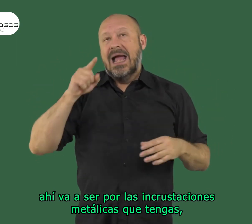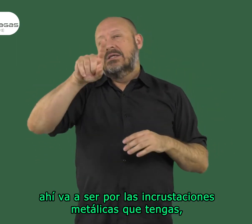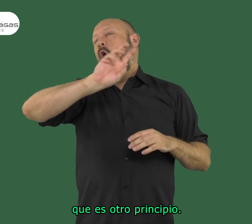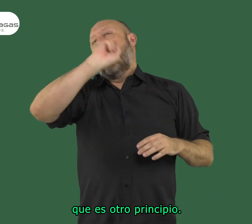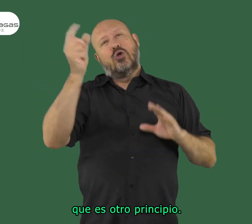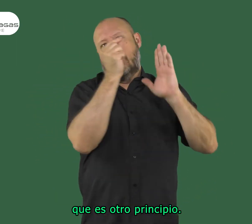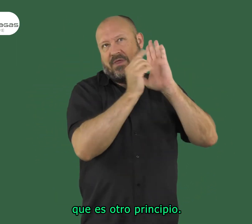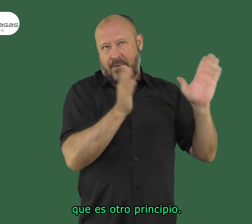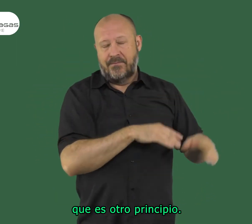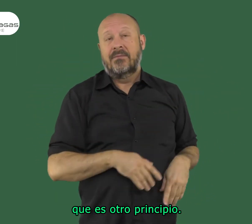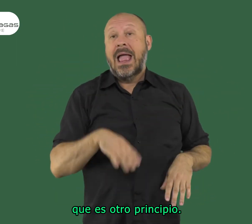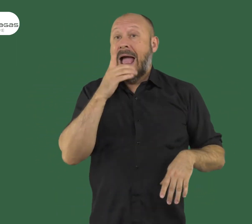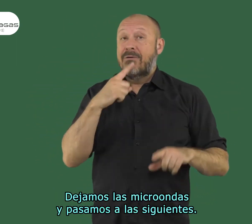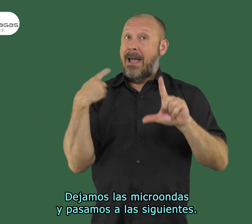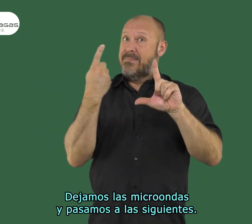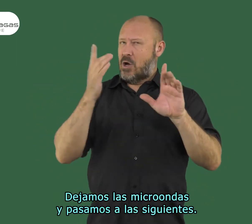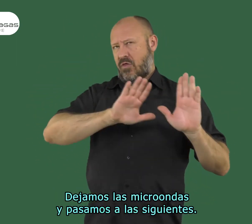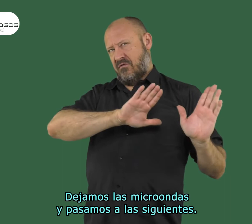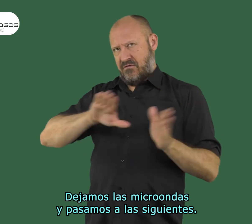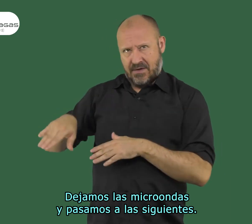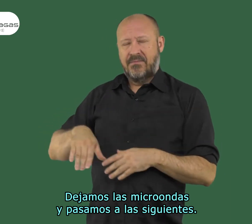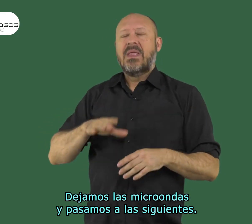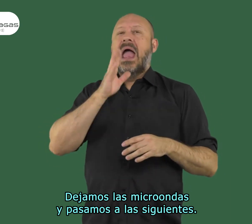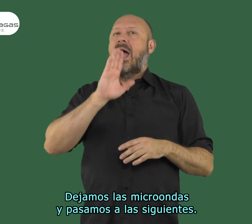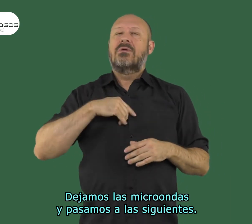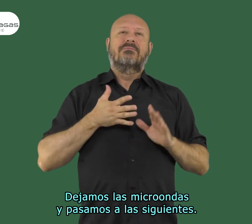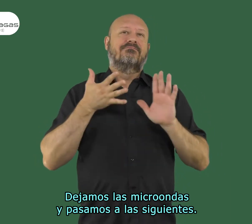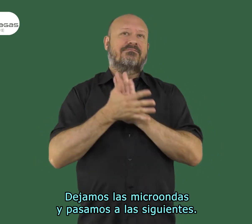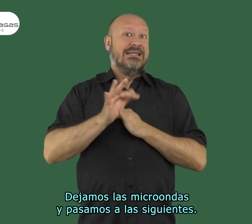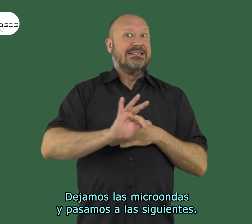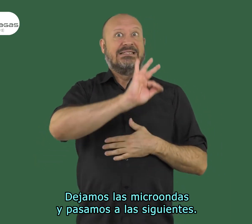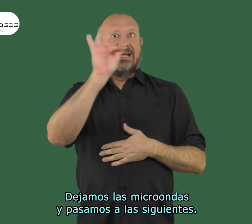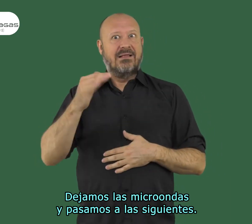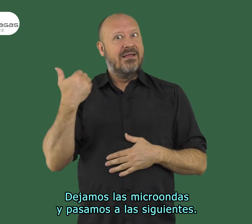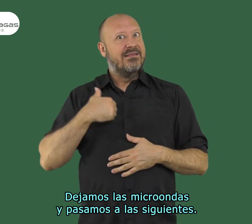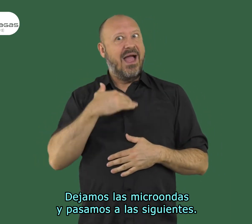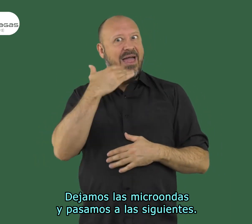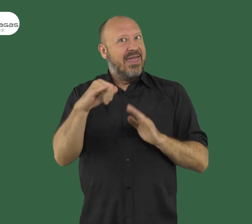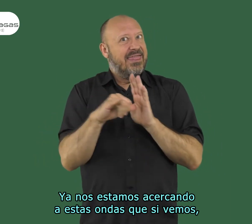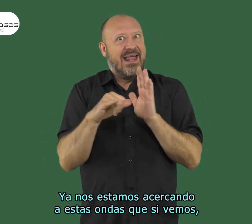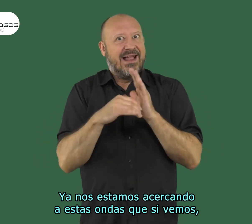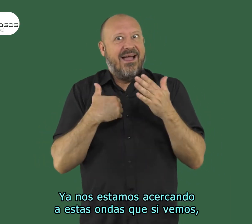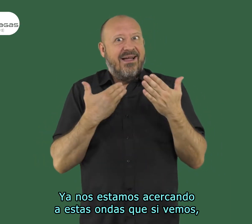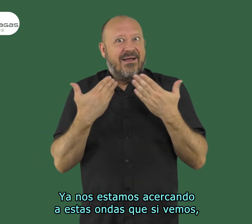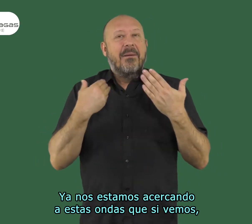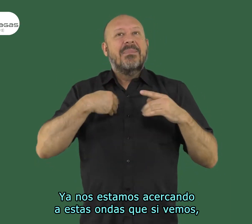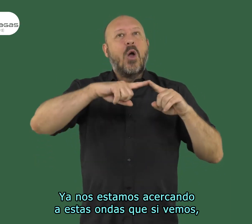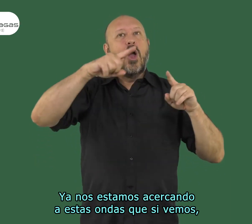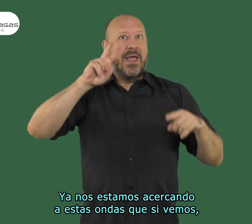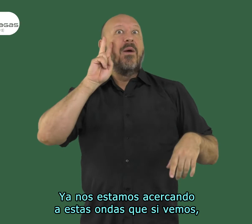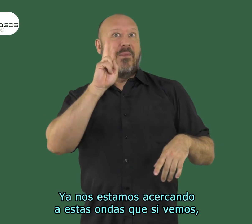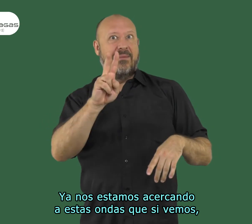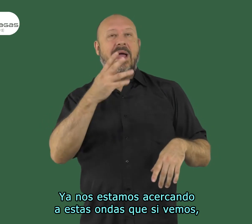que tenga, que es otro principio. Dejamos las microondas y pasamos a las siguientes. Ya nos estamos acercando